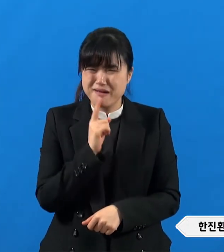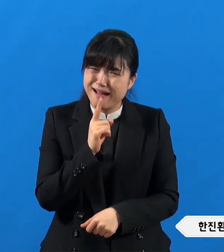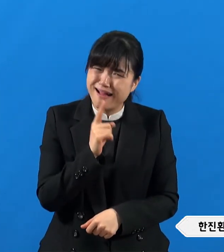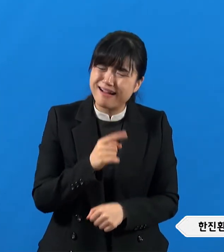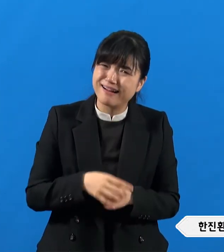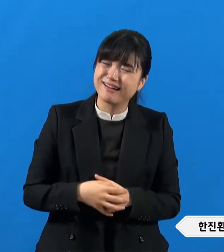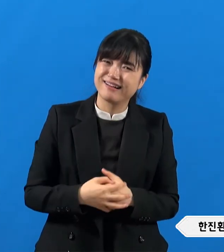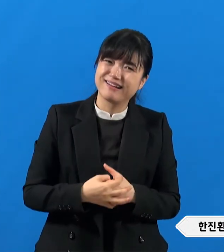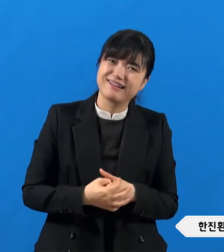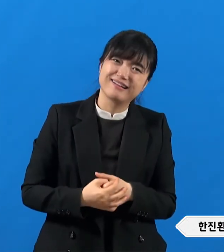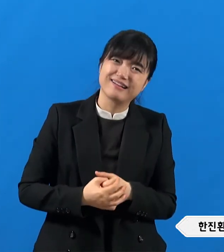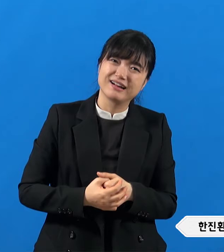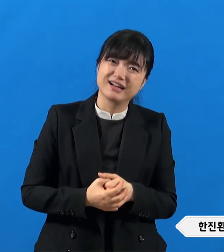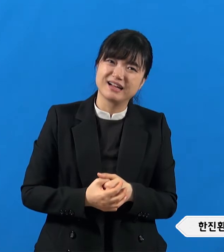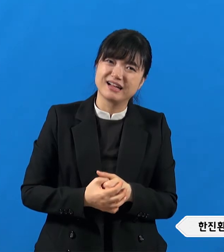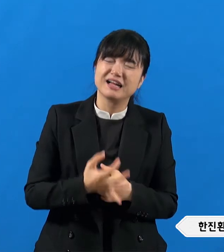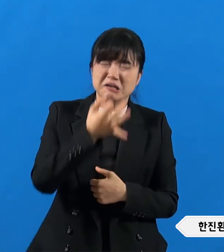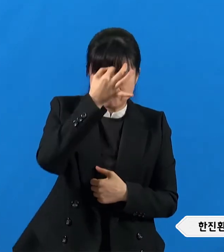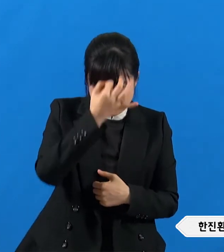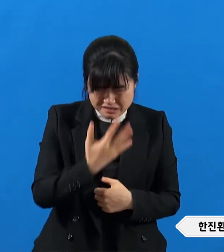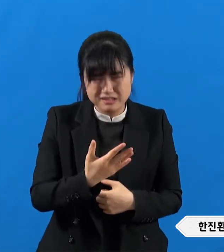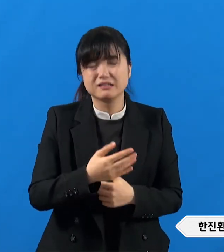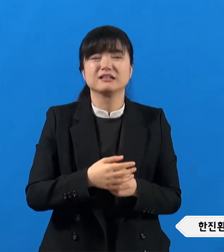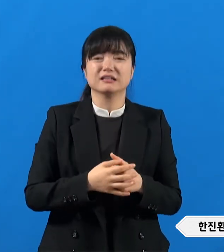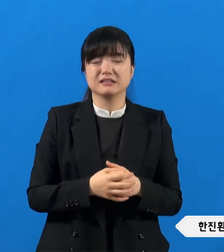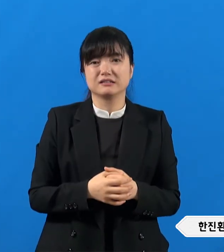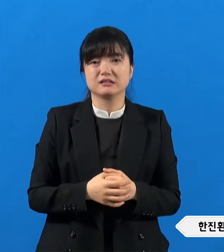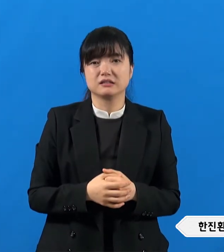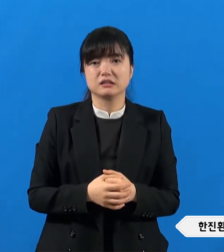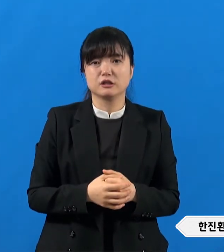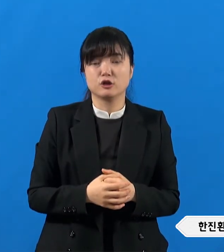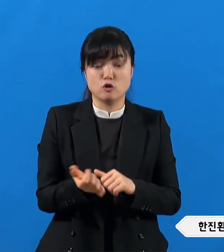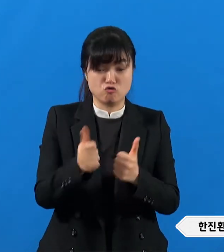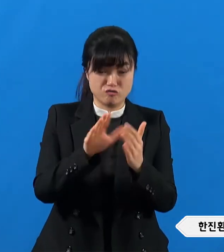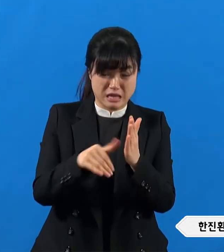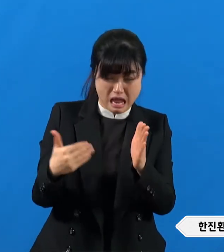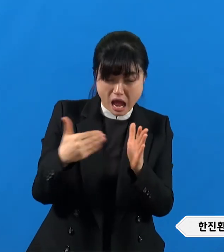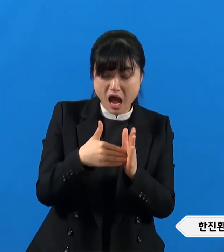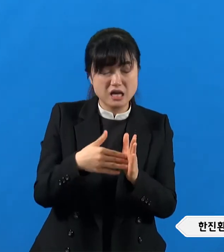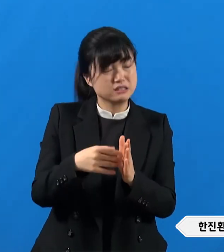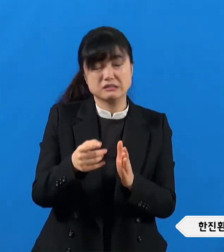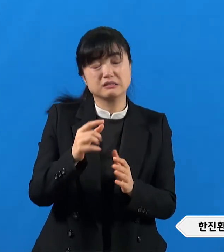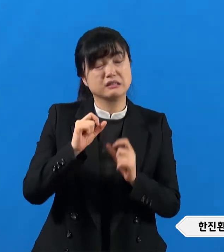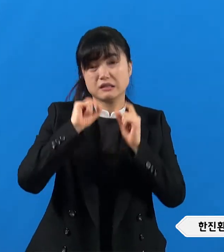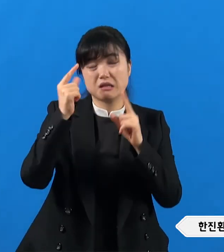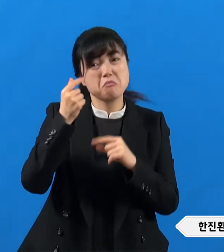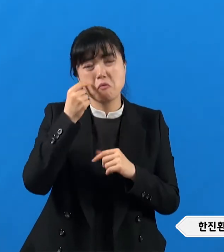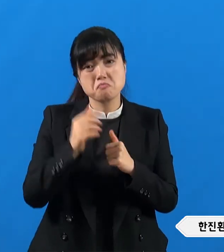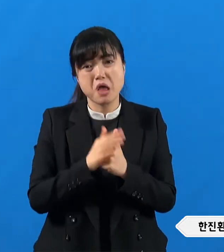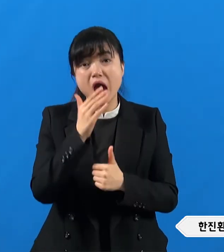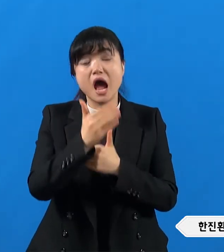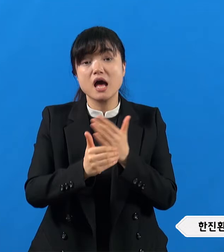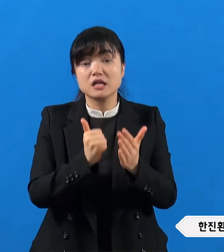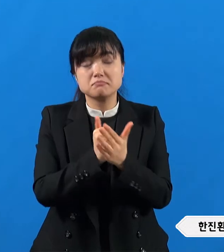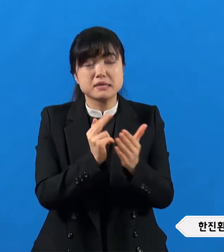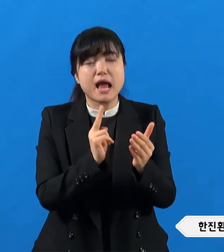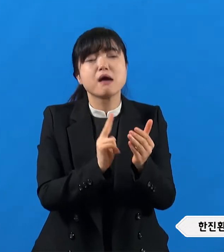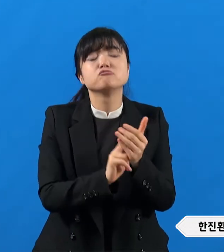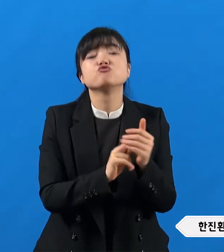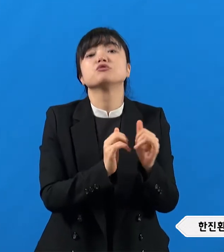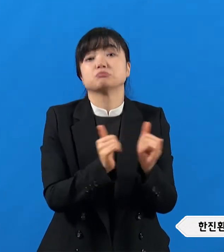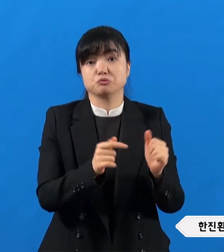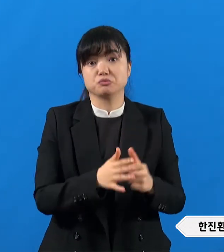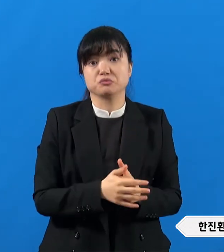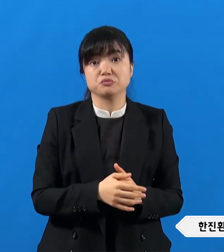미안하지만은 그런 분들은 죽을 때까지도 하나님은 감추어진 존재로